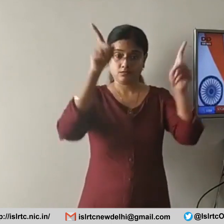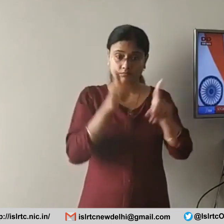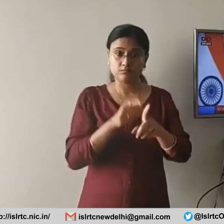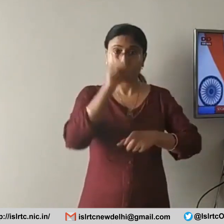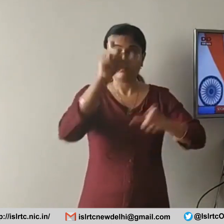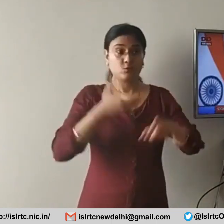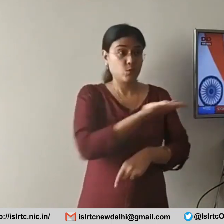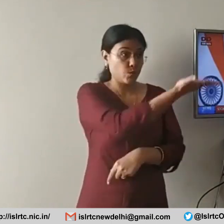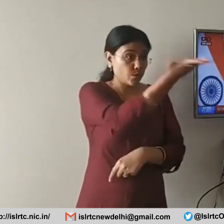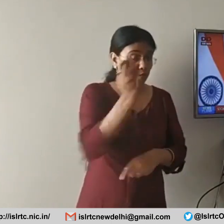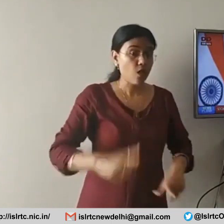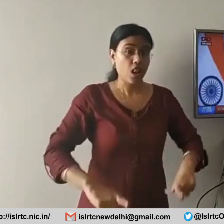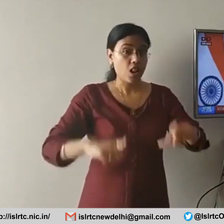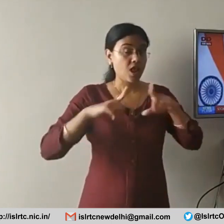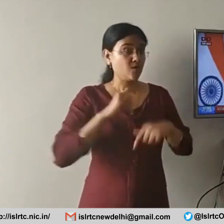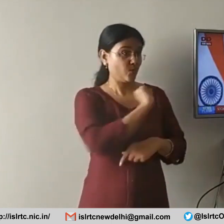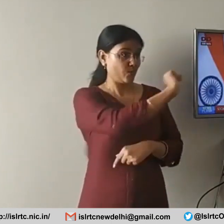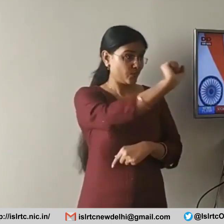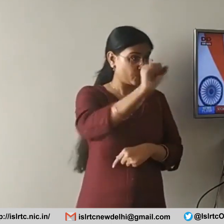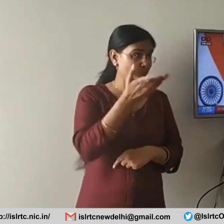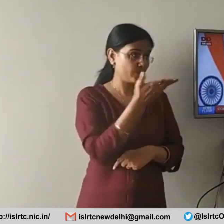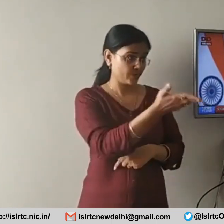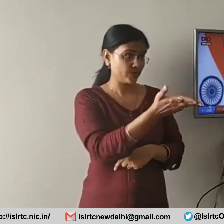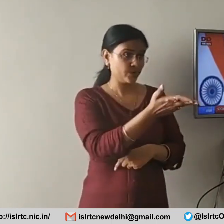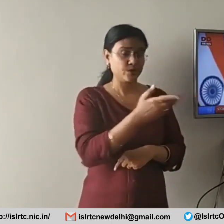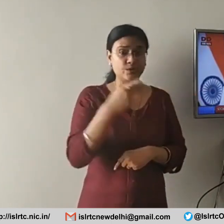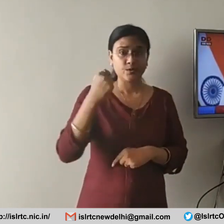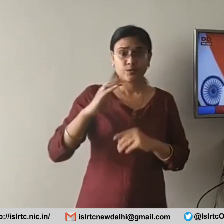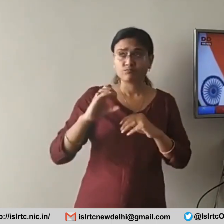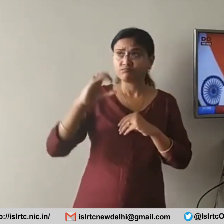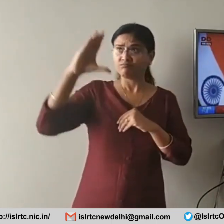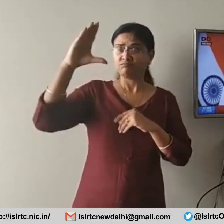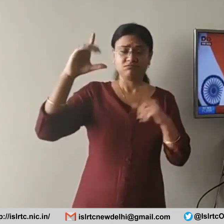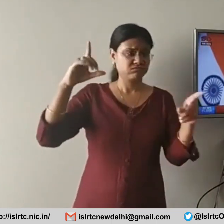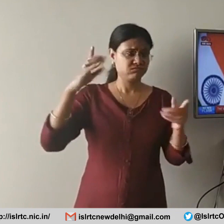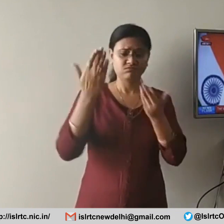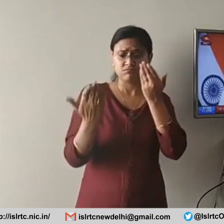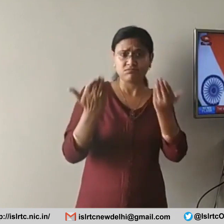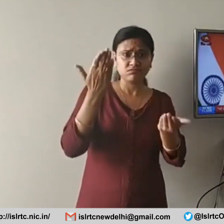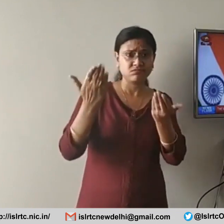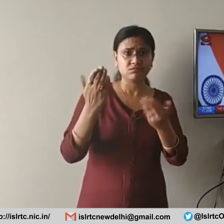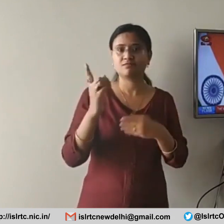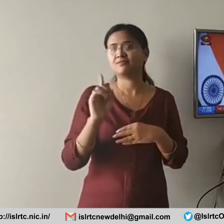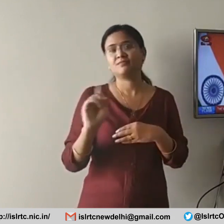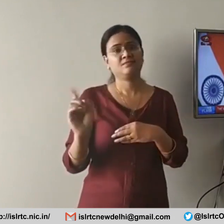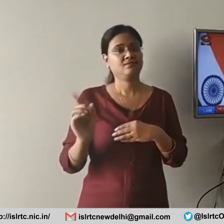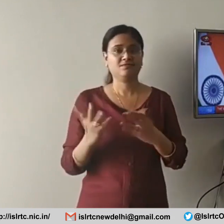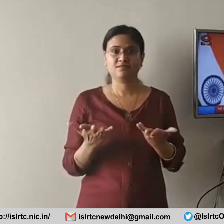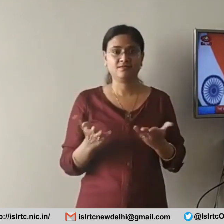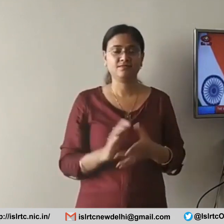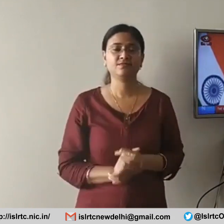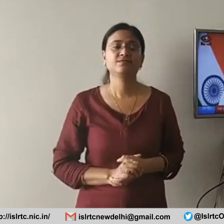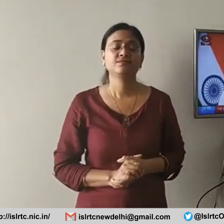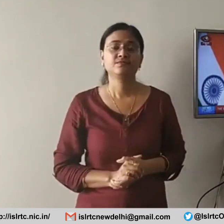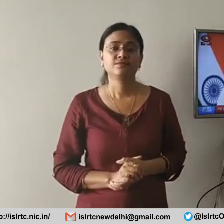भारतवासियों की जिंदगी के आगे इसकी कोई तुलना नहीं हो सकती।